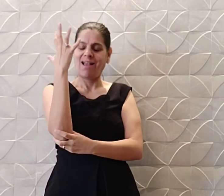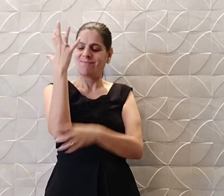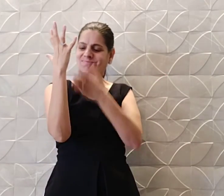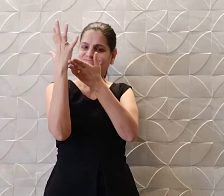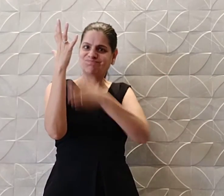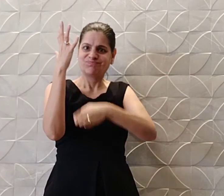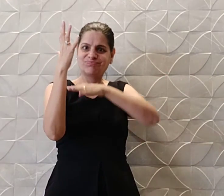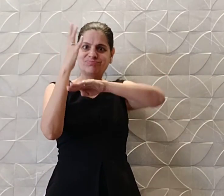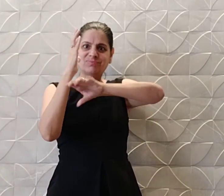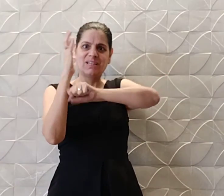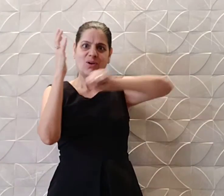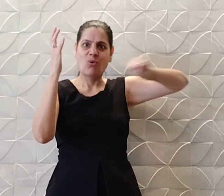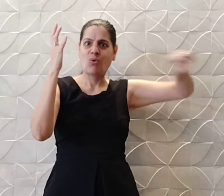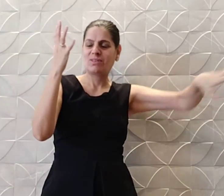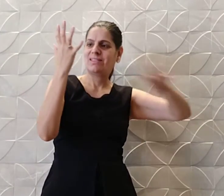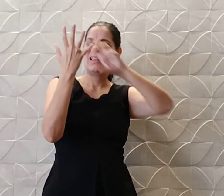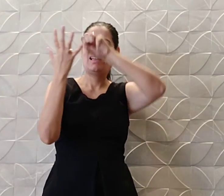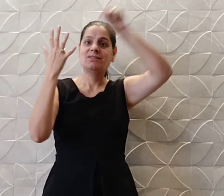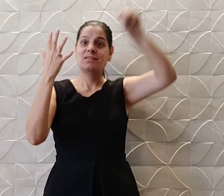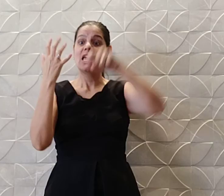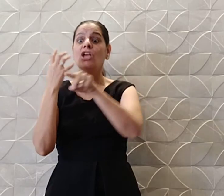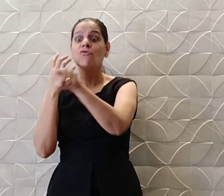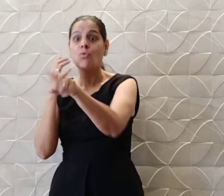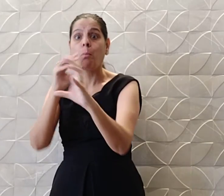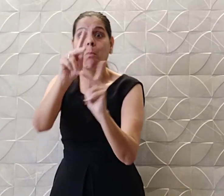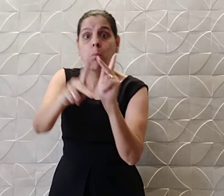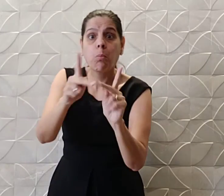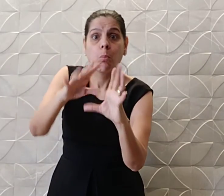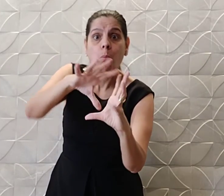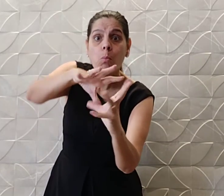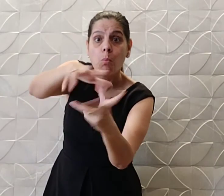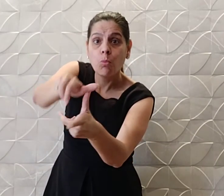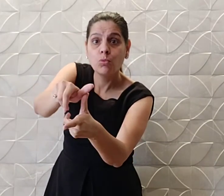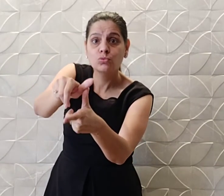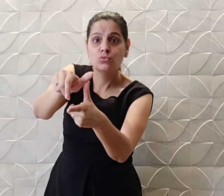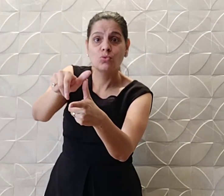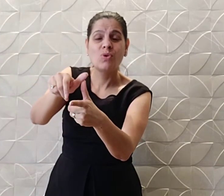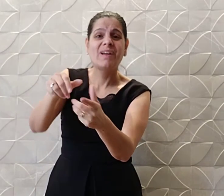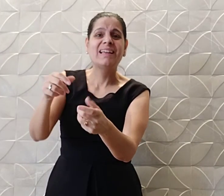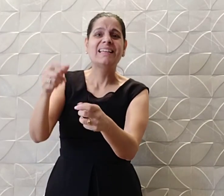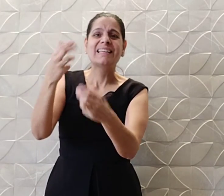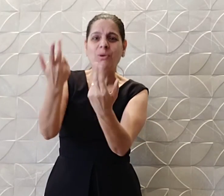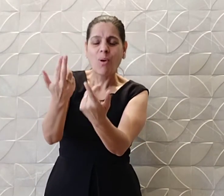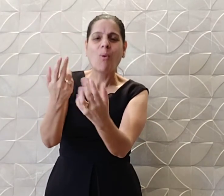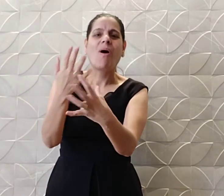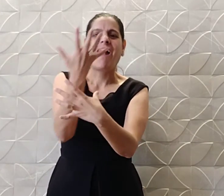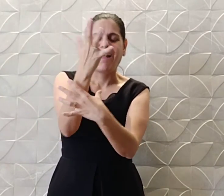eram ramos de uma oliveira brava, foram enxertados na árvore.